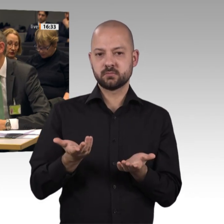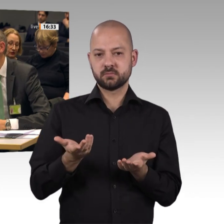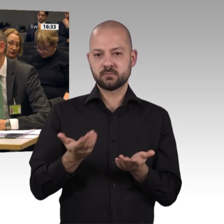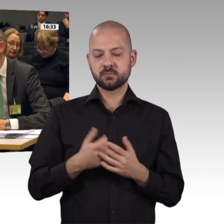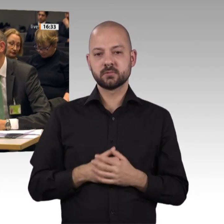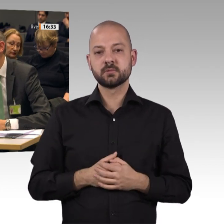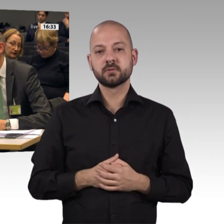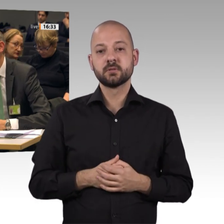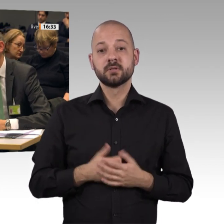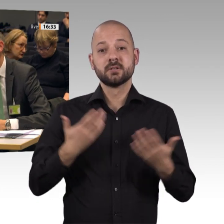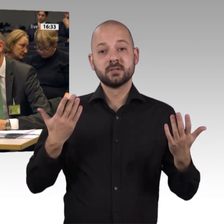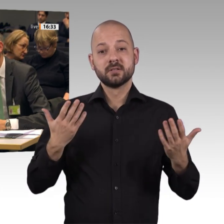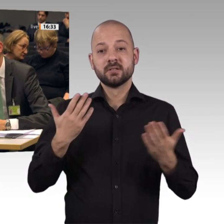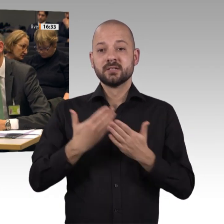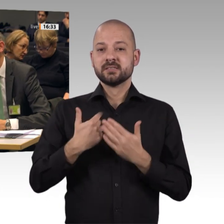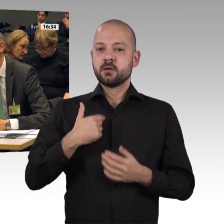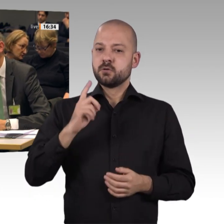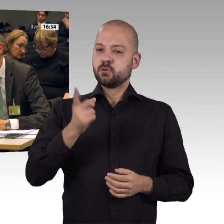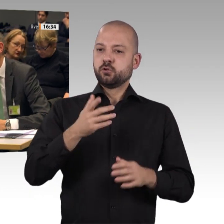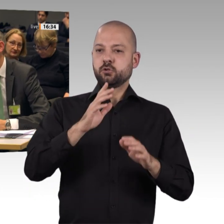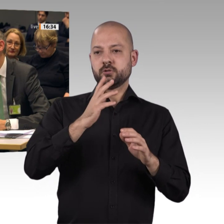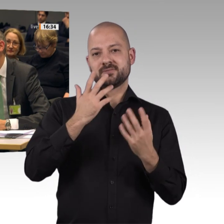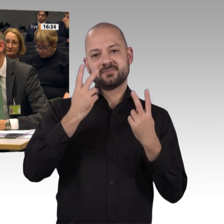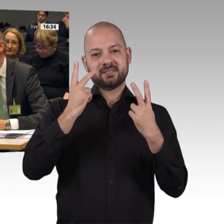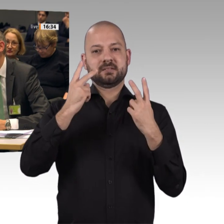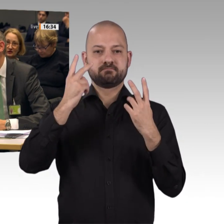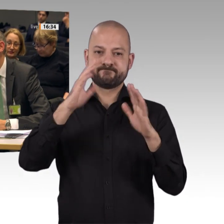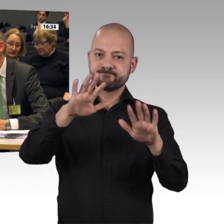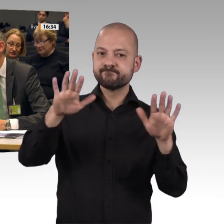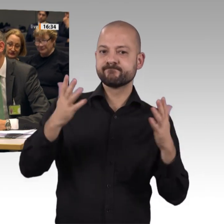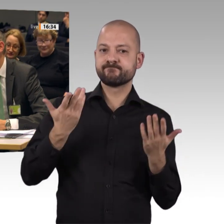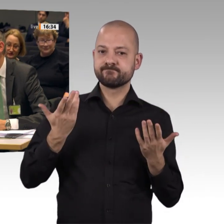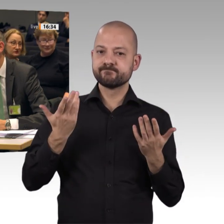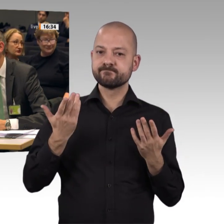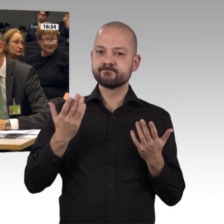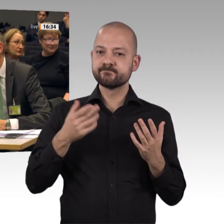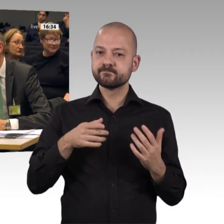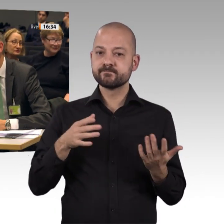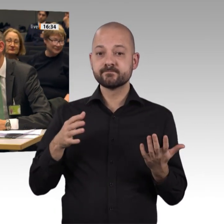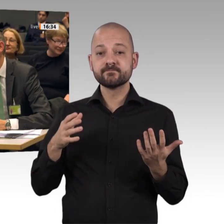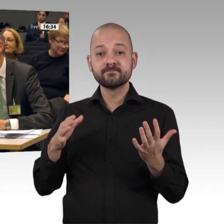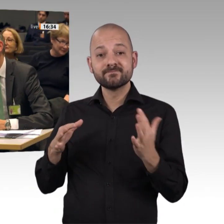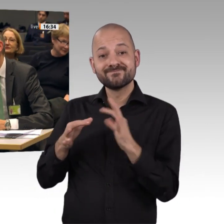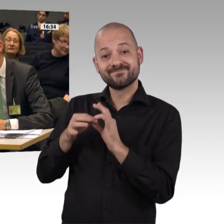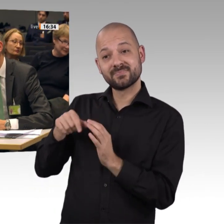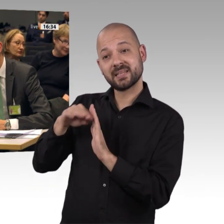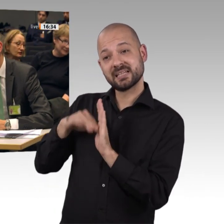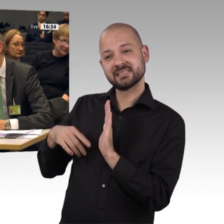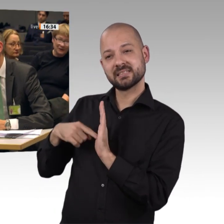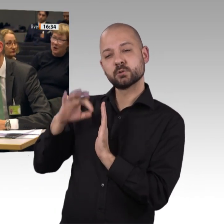gemeint Nebenwirkungen erzeugt, die hinterher uns alle ganz